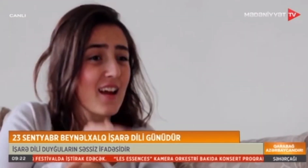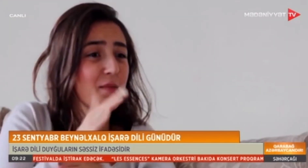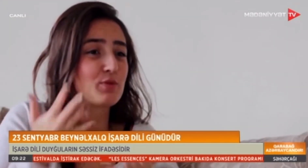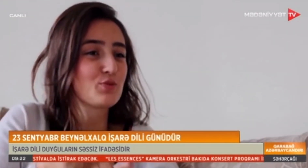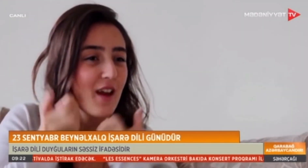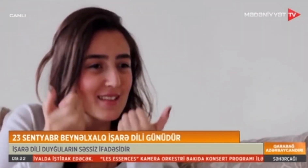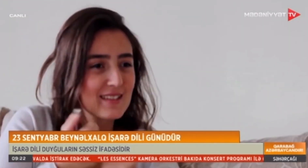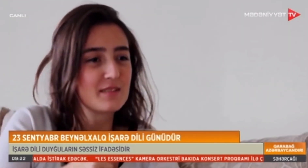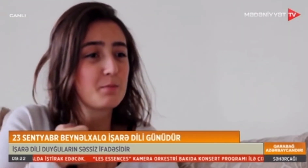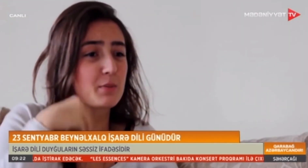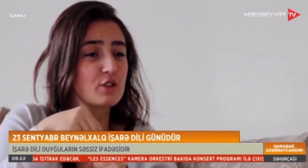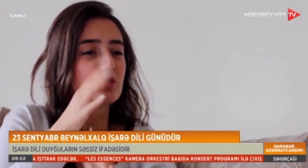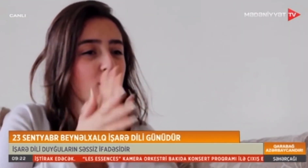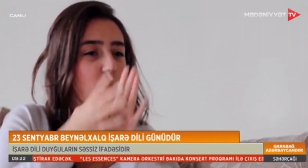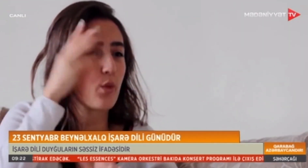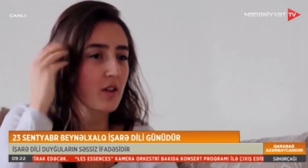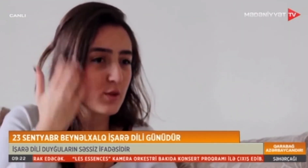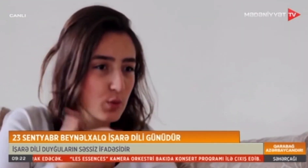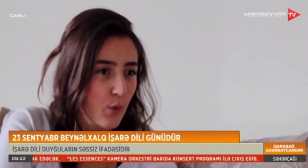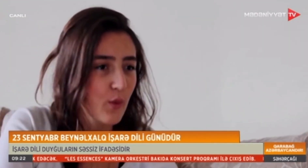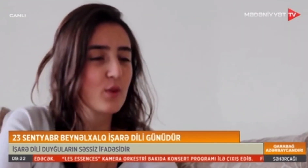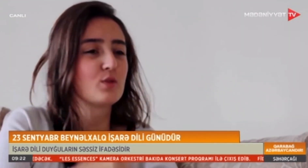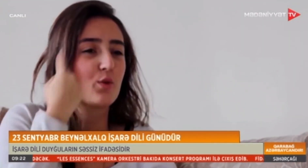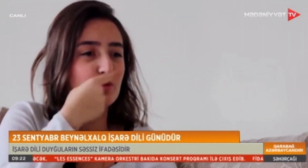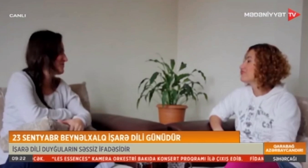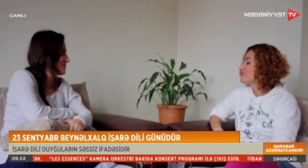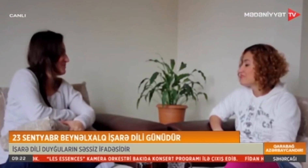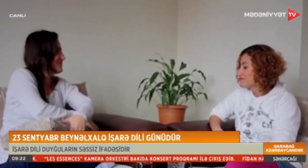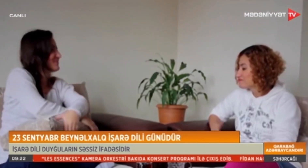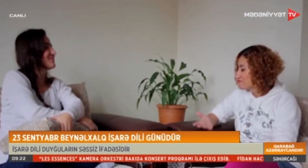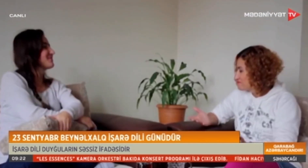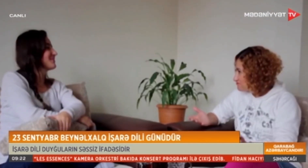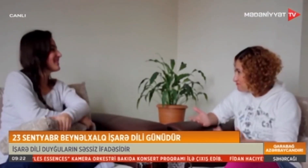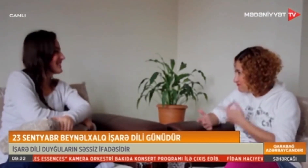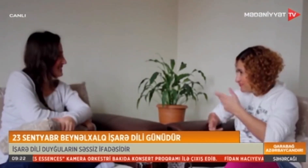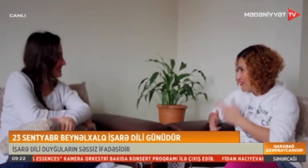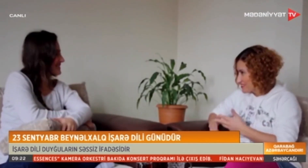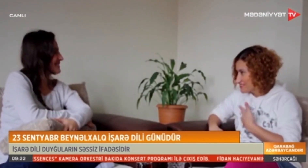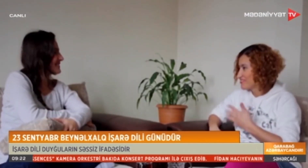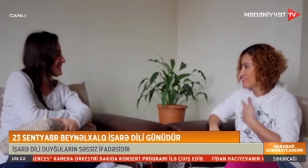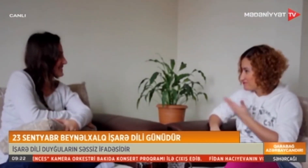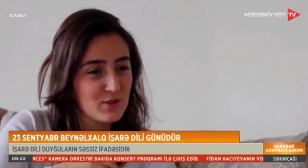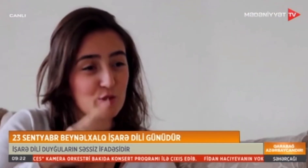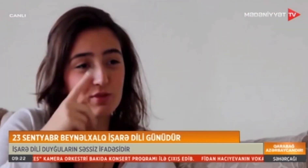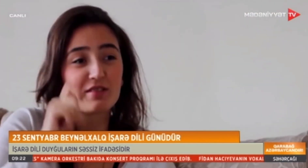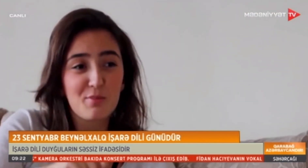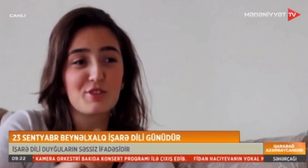görə? Hər hansı bir şeyi bir az dərindən düşünəndə, Nalə, misal üçün günəş